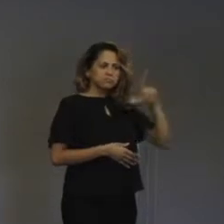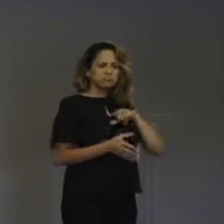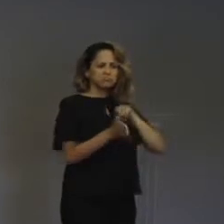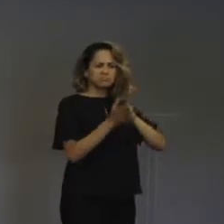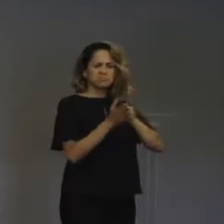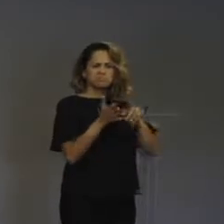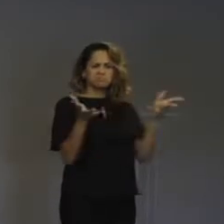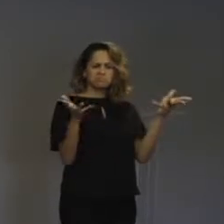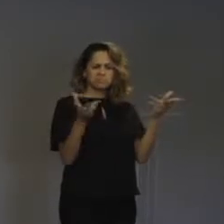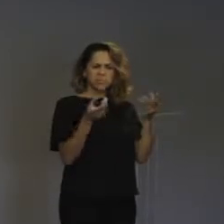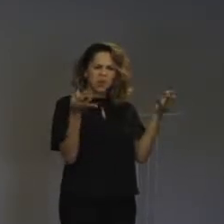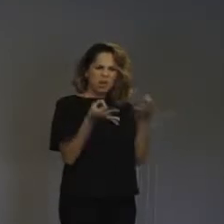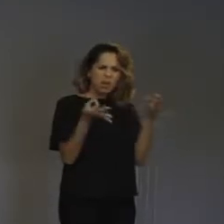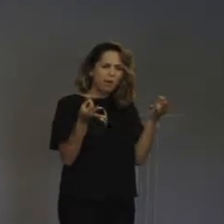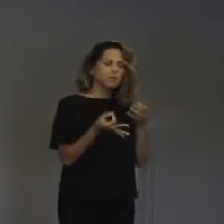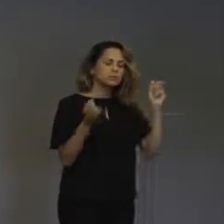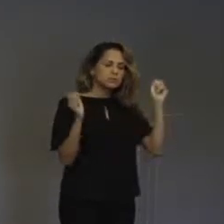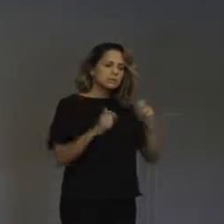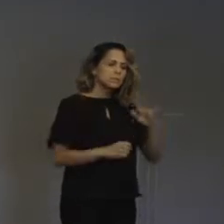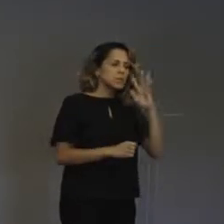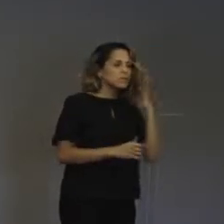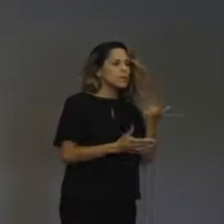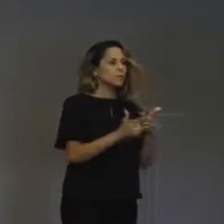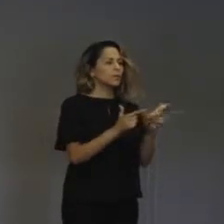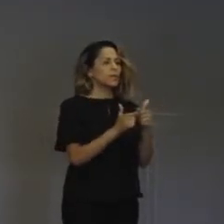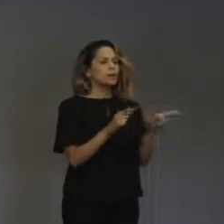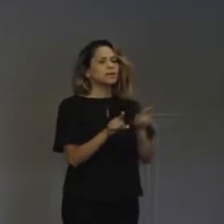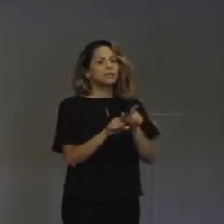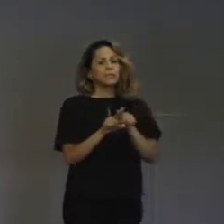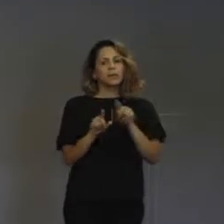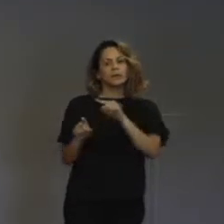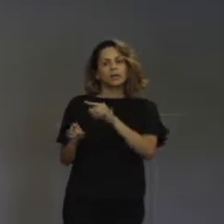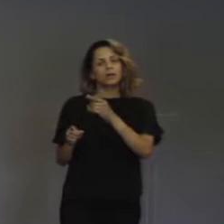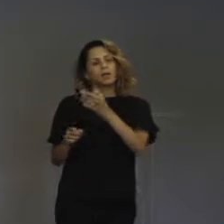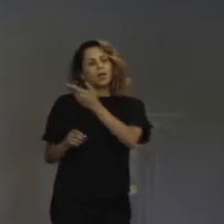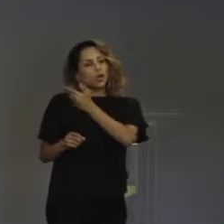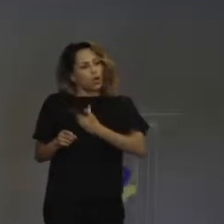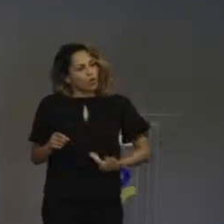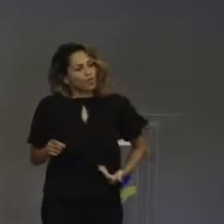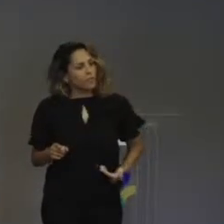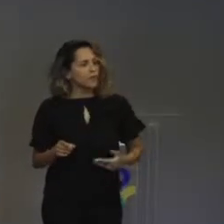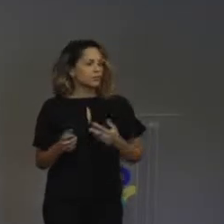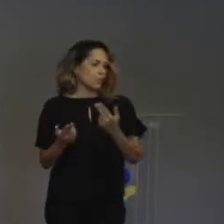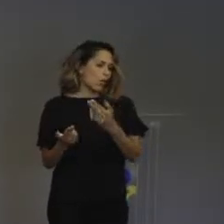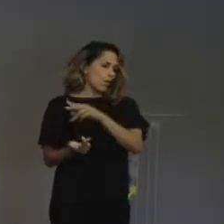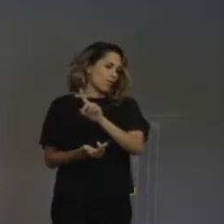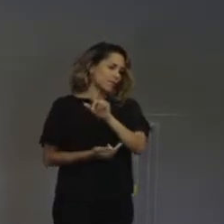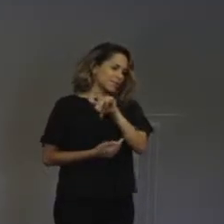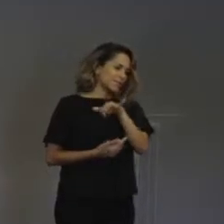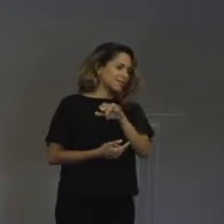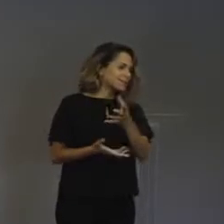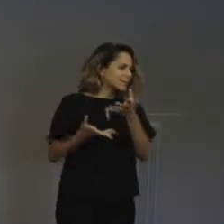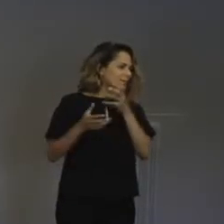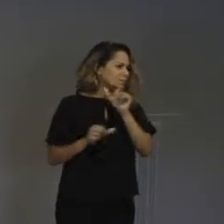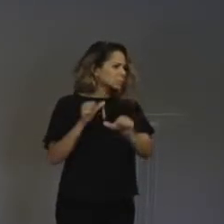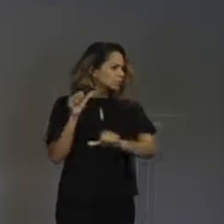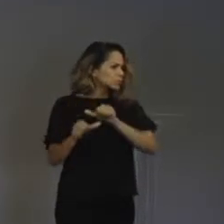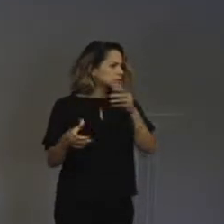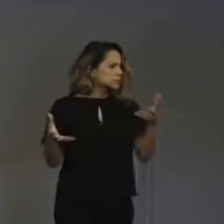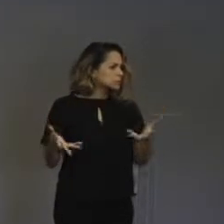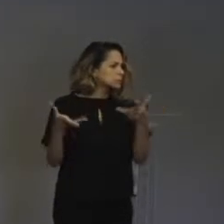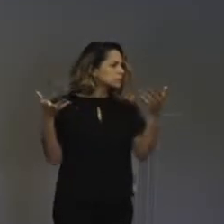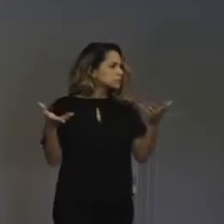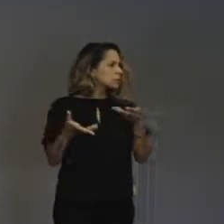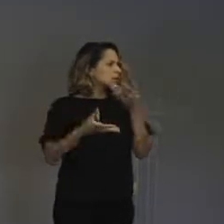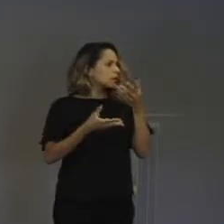conseguir resolver problemas, tem pessoas do governo, como a própria Dani, tantos que estão aqui, que estão a fim de mudar e estão, enfim, colocando a